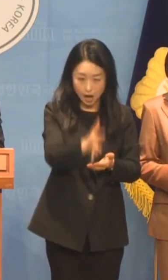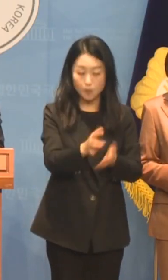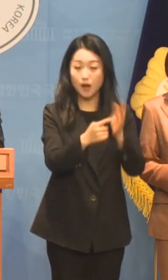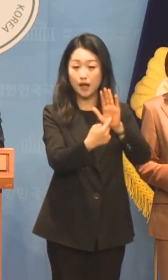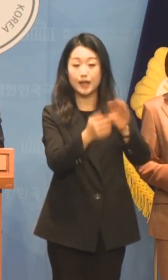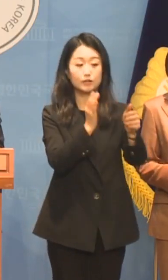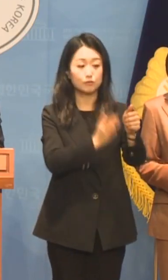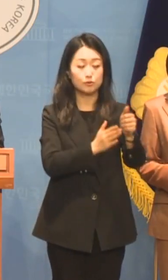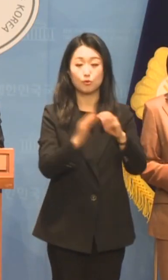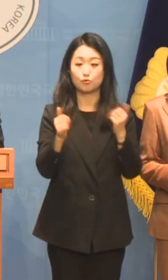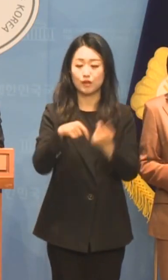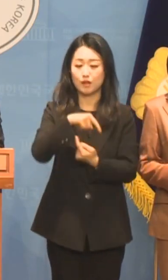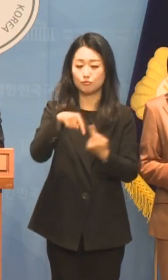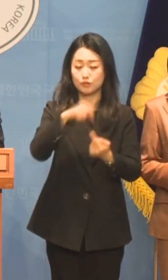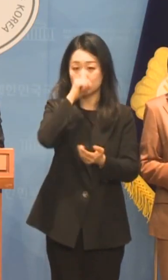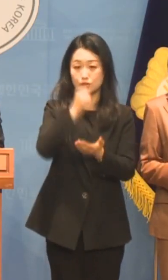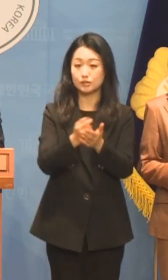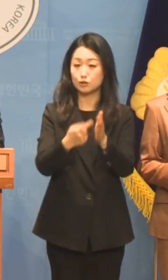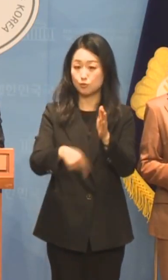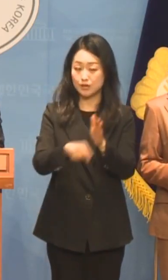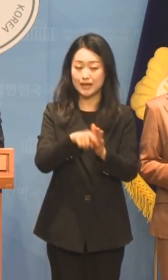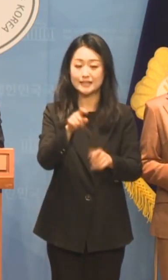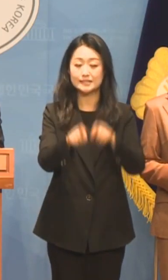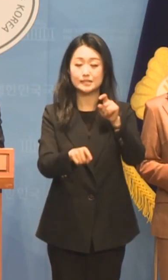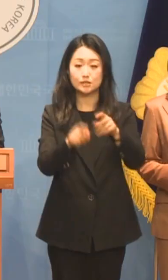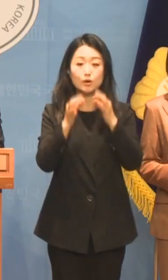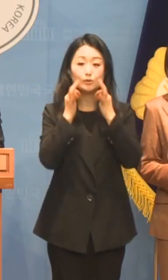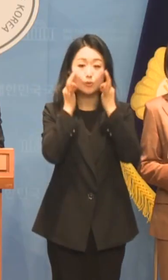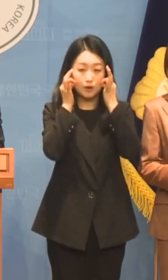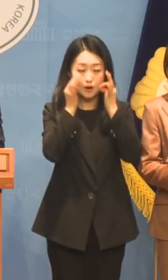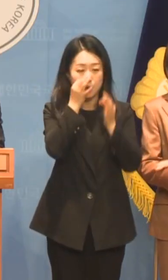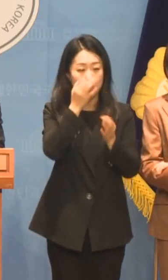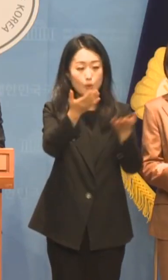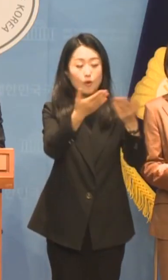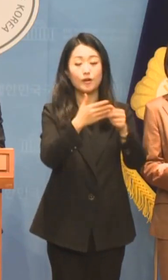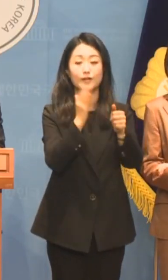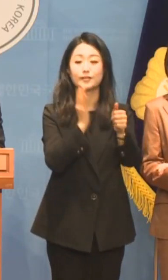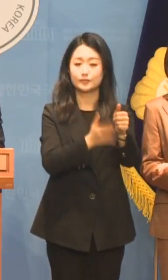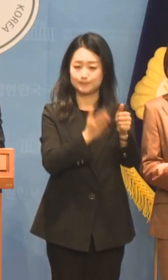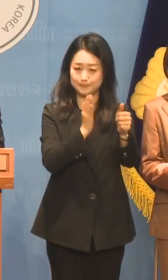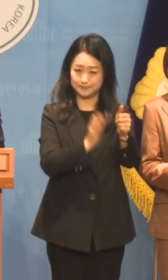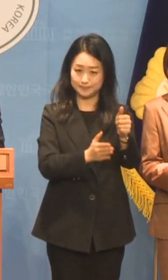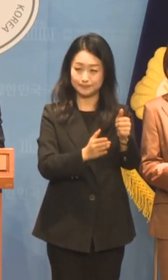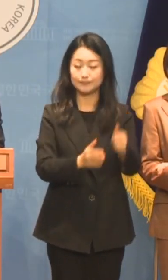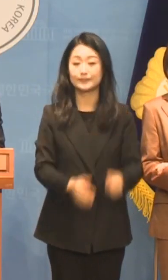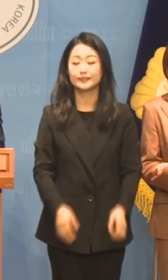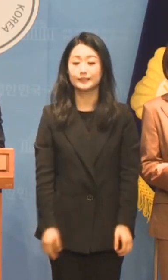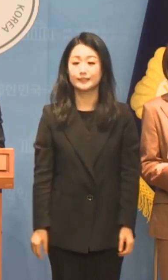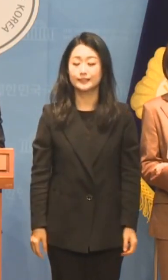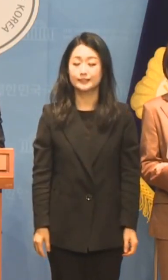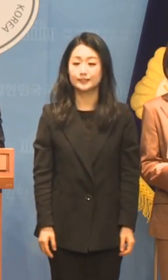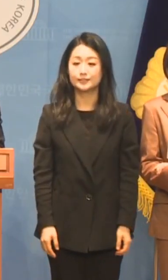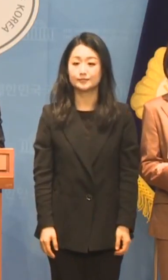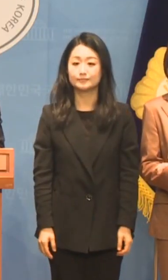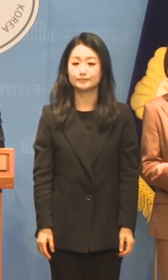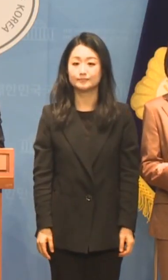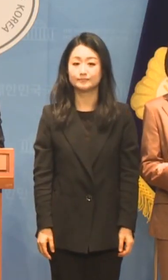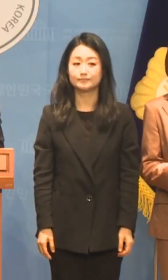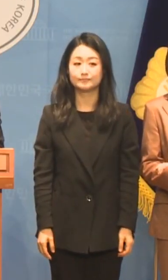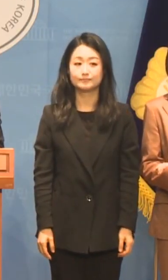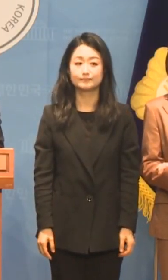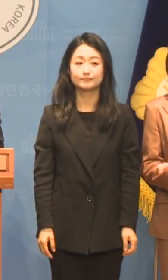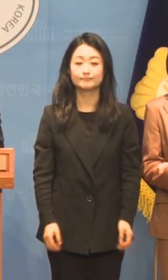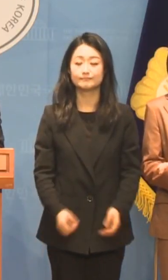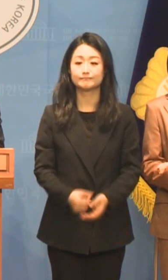국회 정상화를 위한 실천적 노력을 먼저 선행하기를 강력히 촉구하는